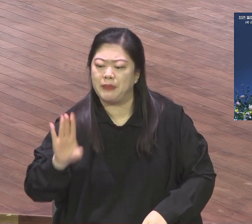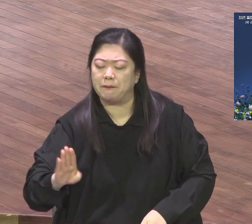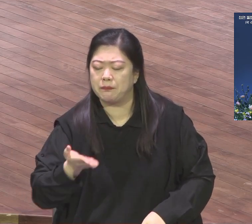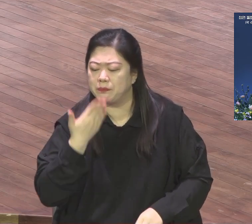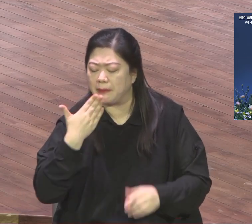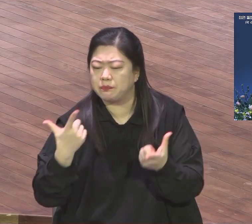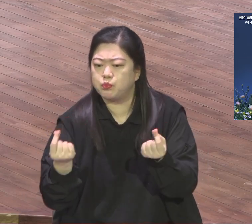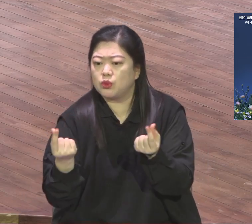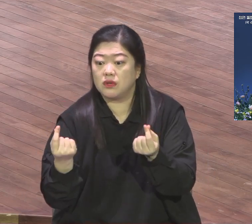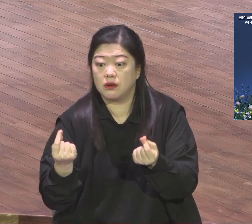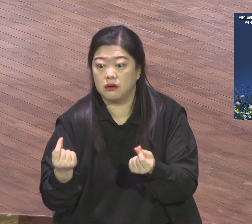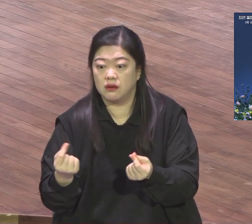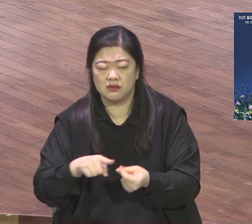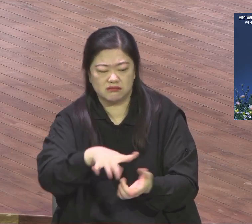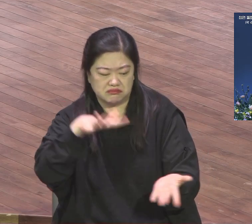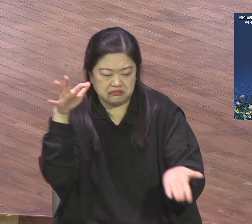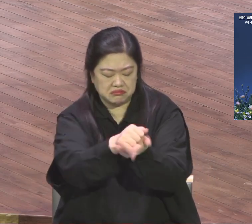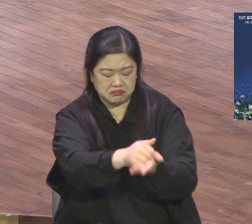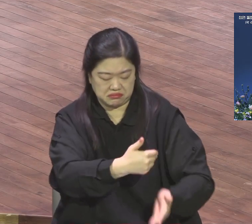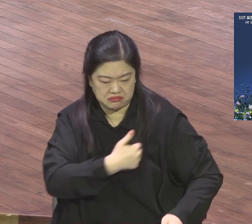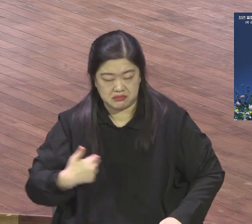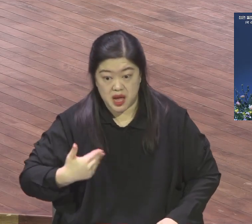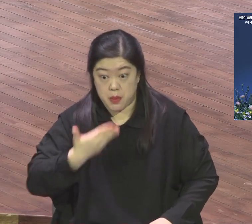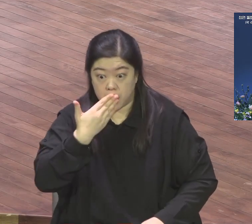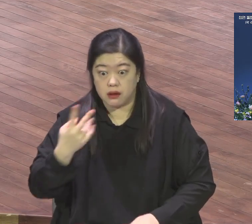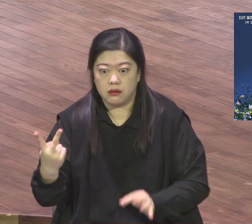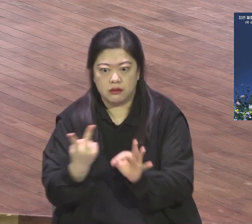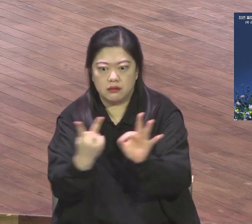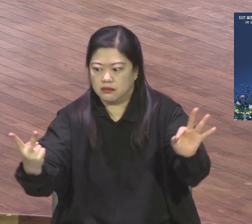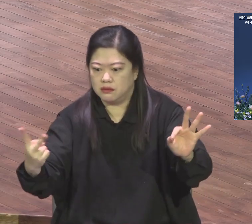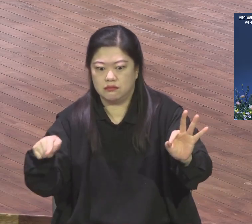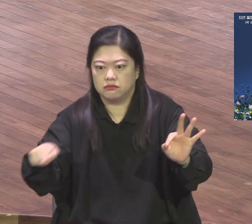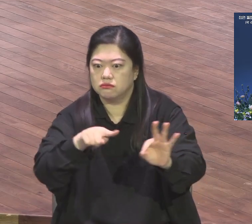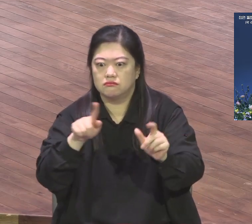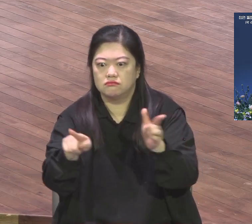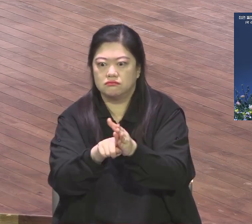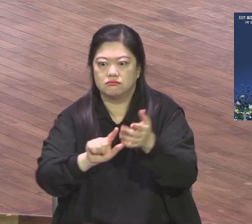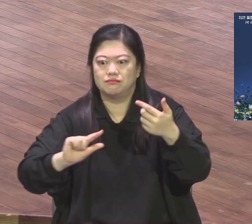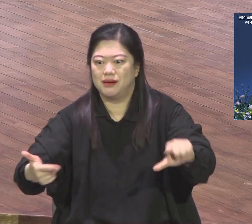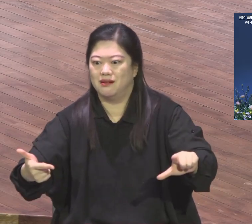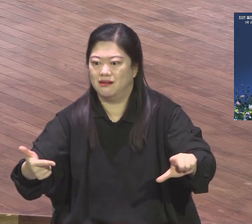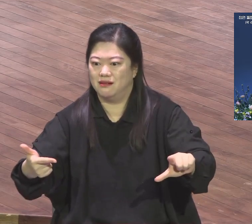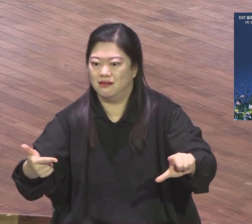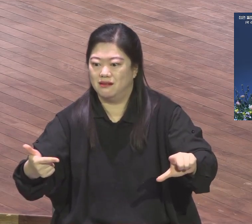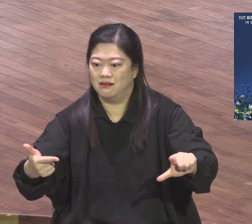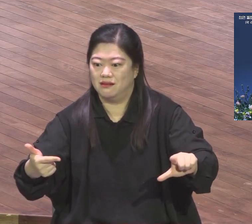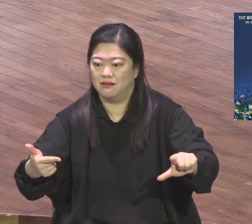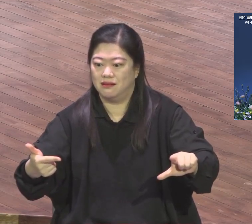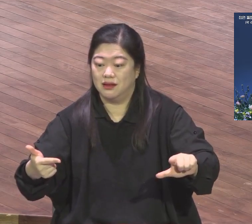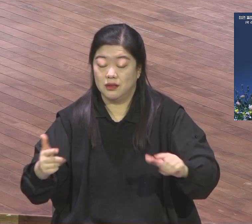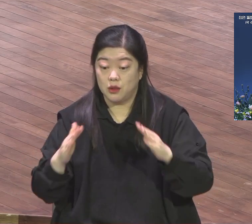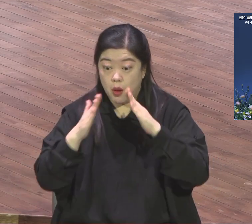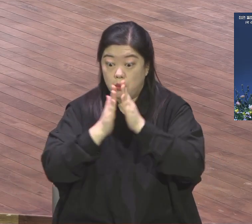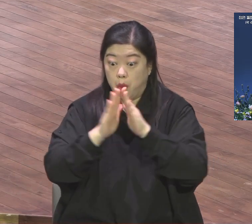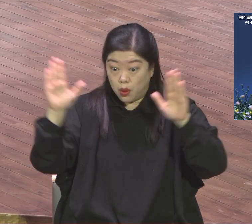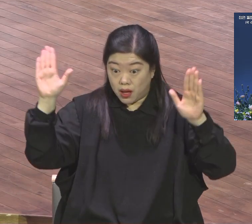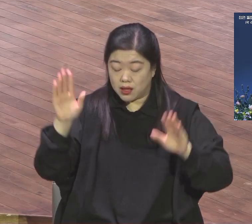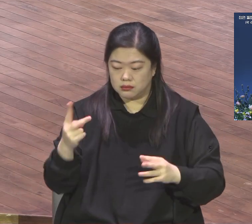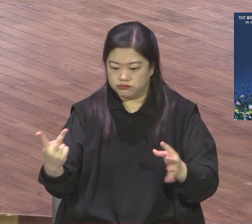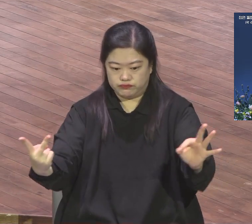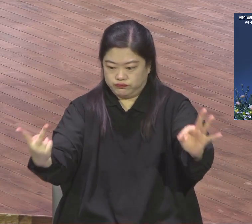밥이다. 우리는 능히 이기리라 이렇게 보고를 하지요. 보고를 합니다. 모세에게. 자.